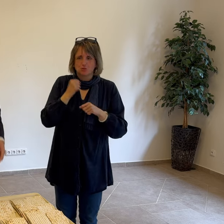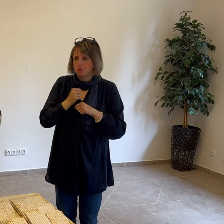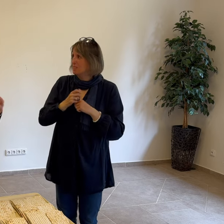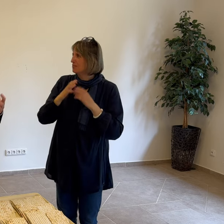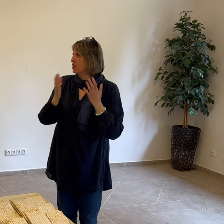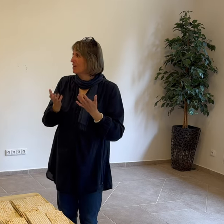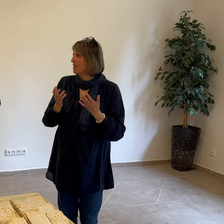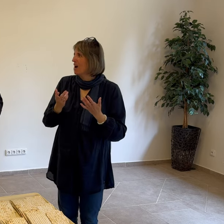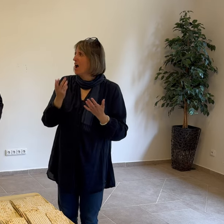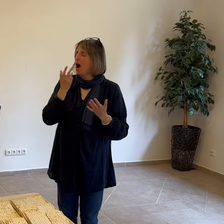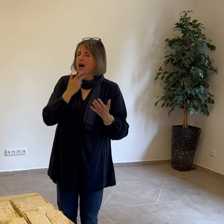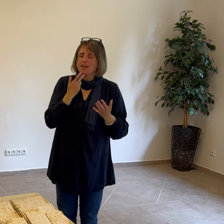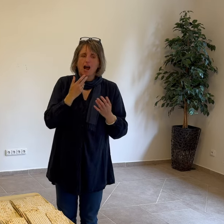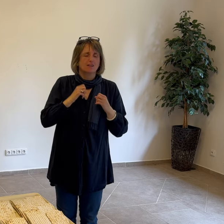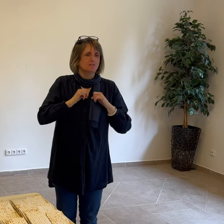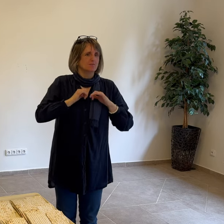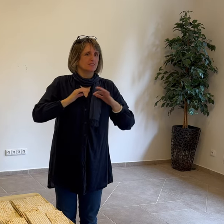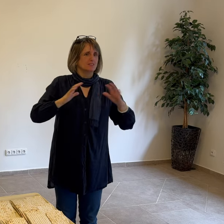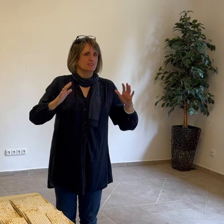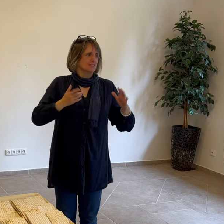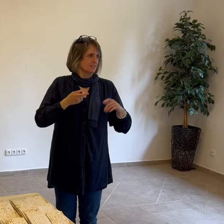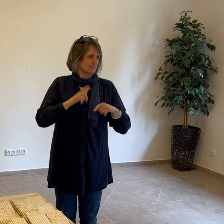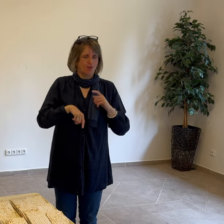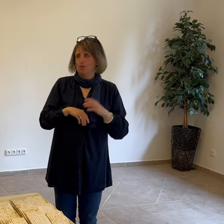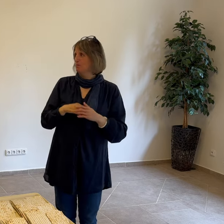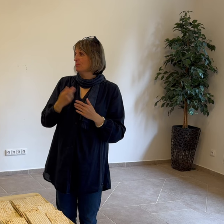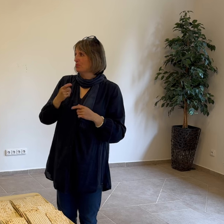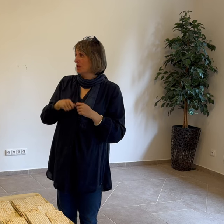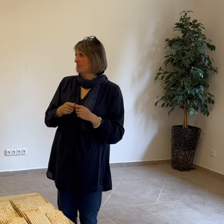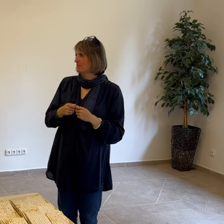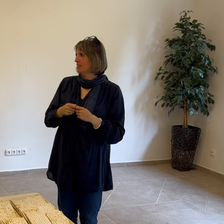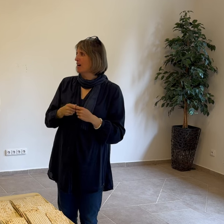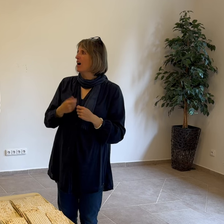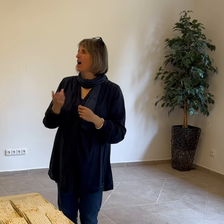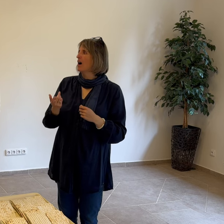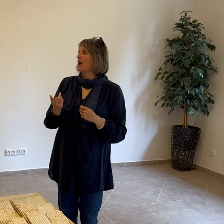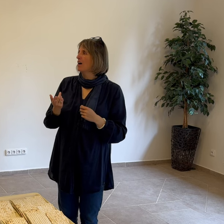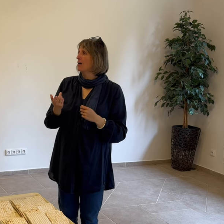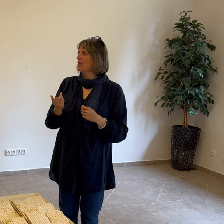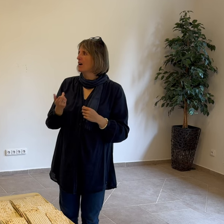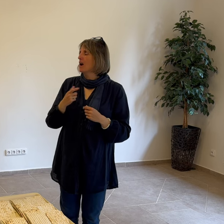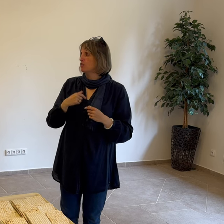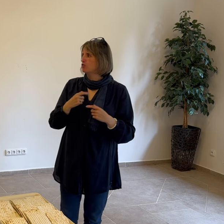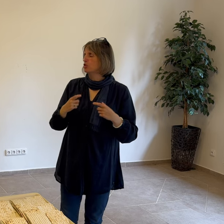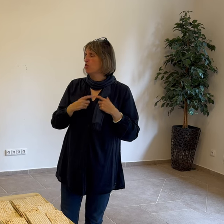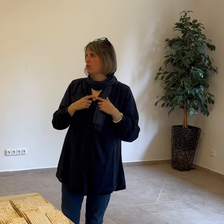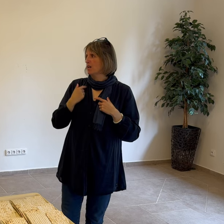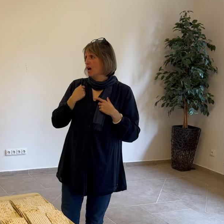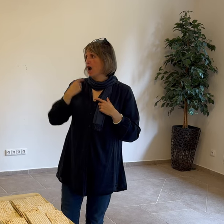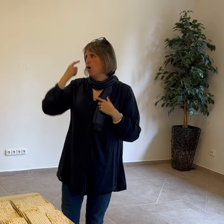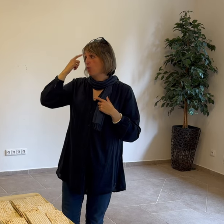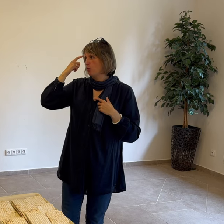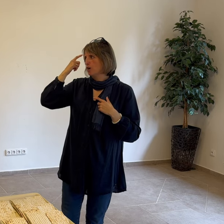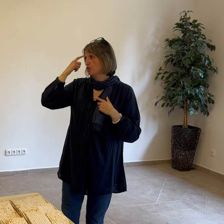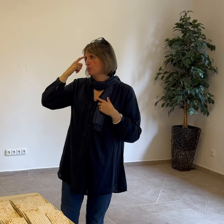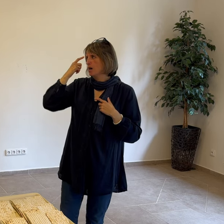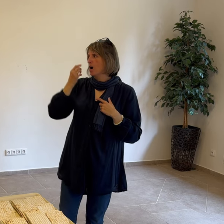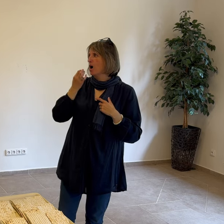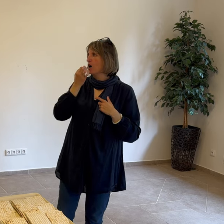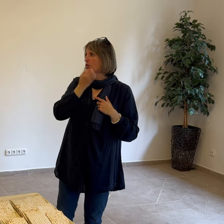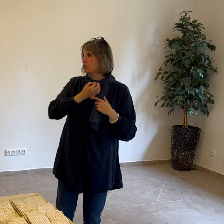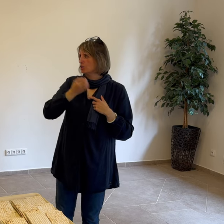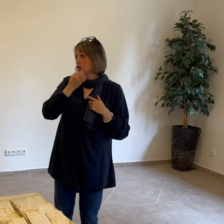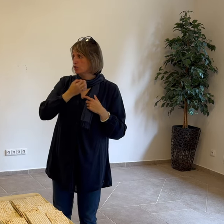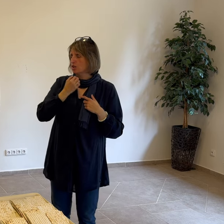vždyť to nemá logiku tady todleto až teprv v životě jsem si uvědomil že když lidé ve